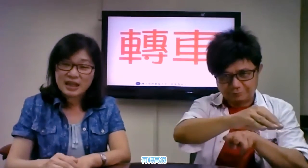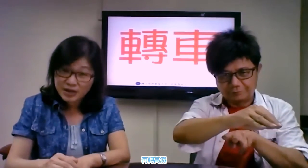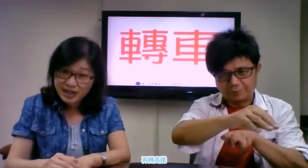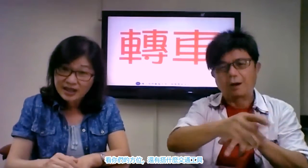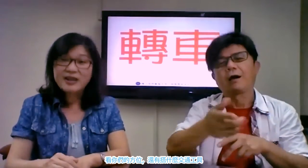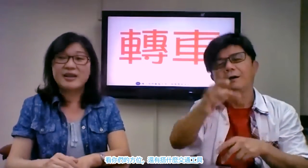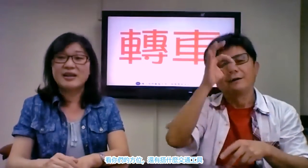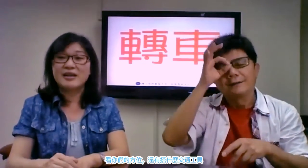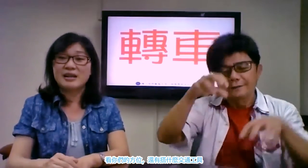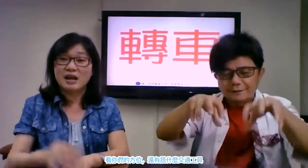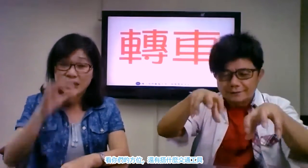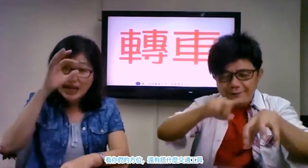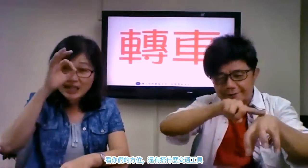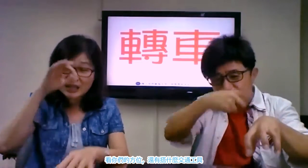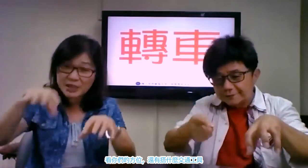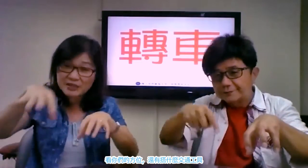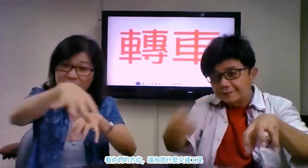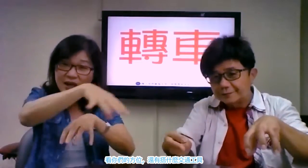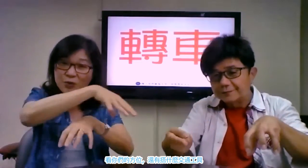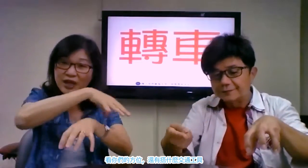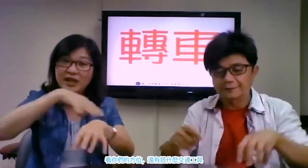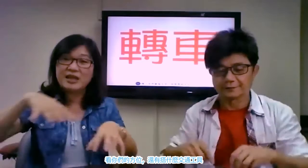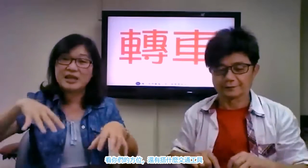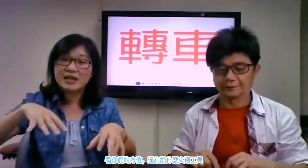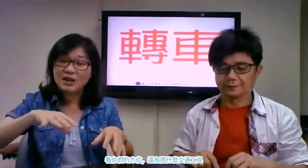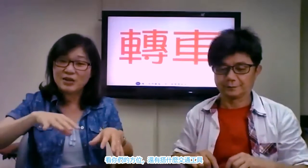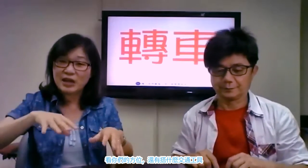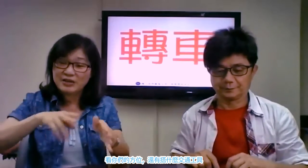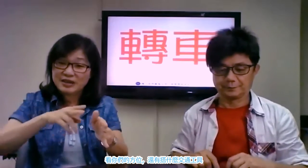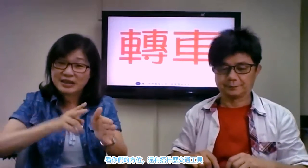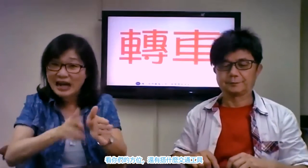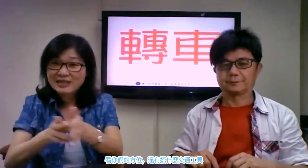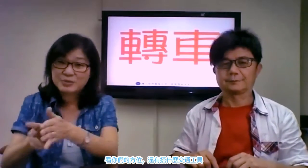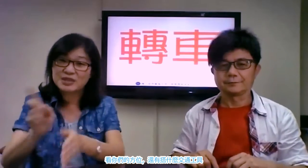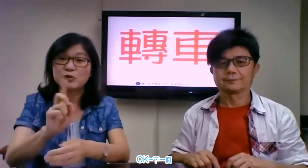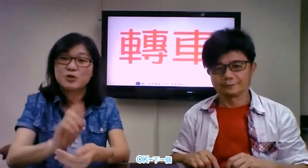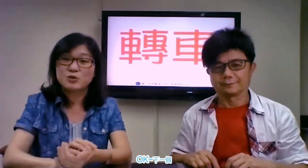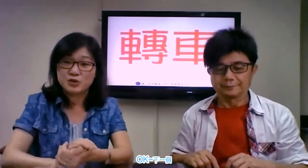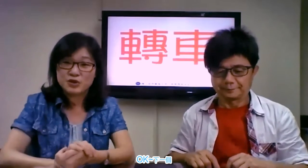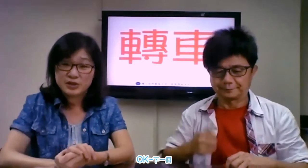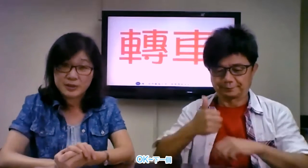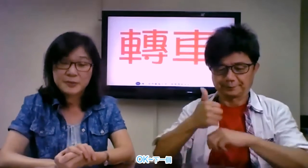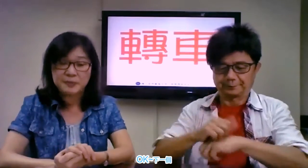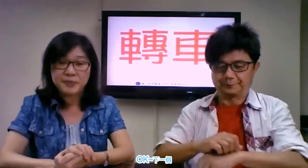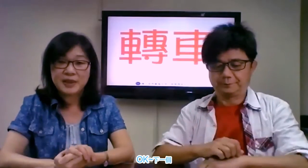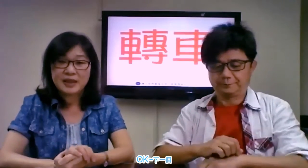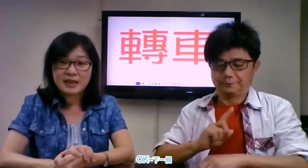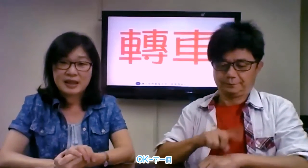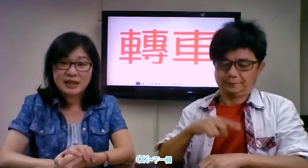铁，看你们的方位，然后还有搭什么交通工具。